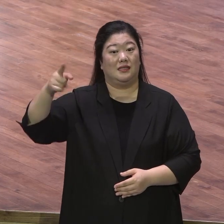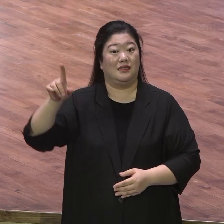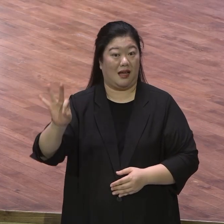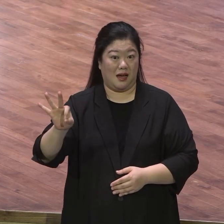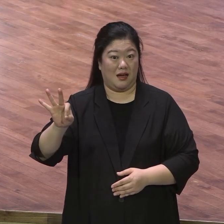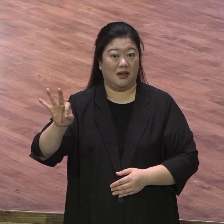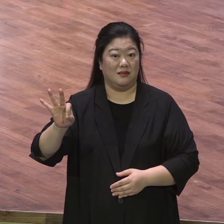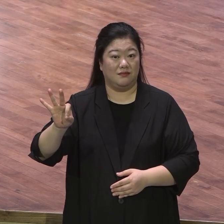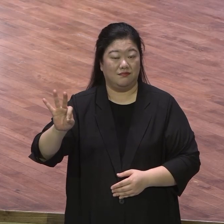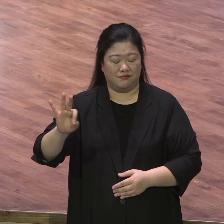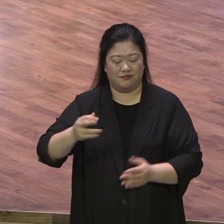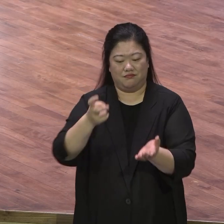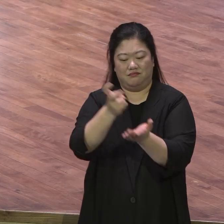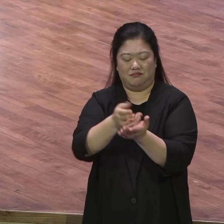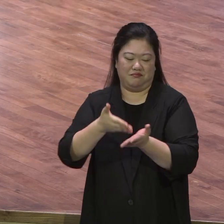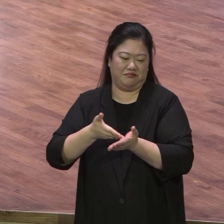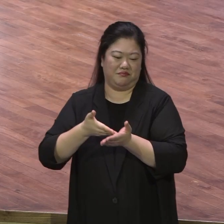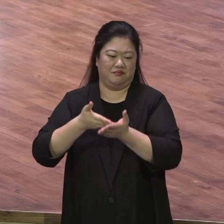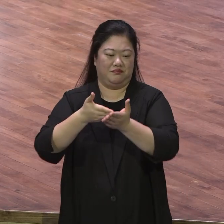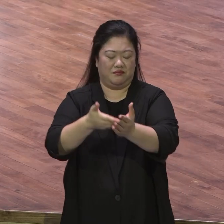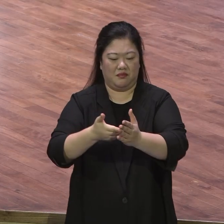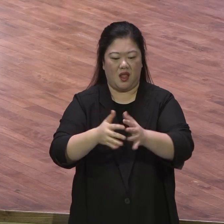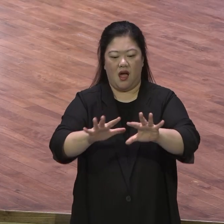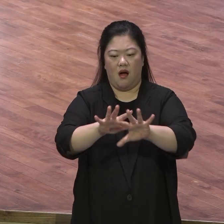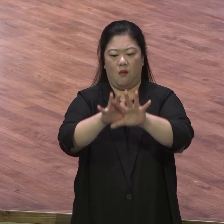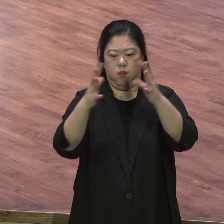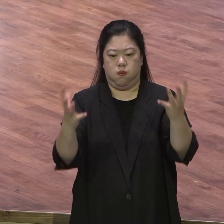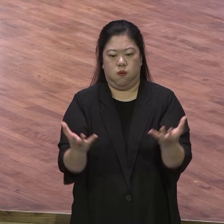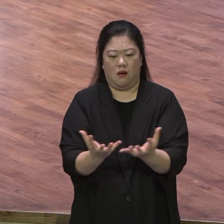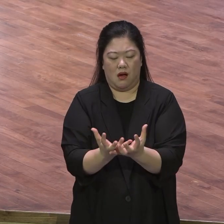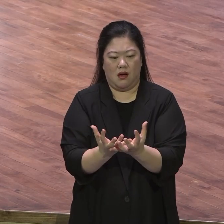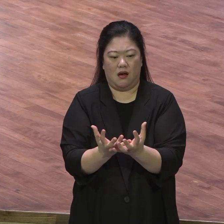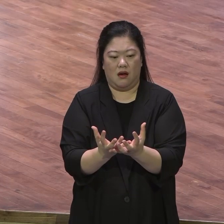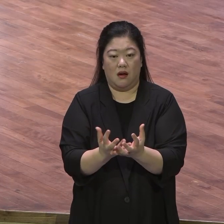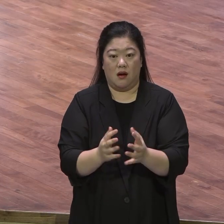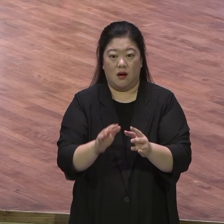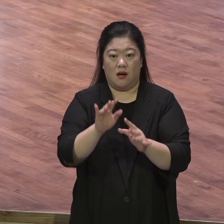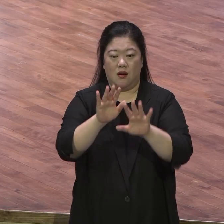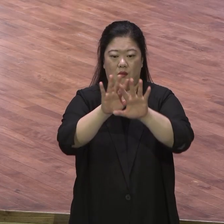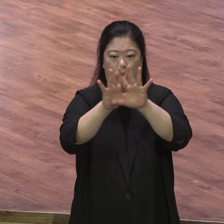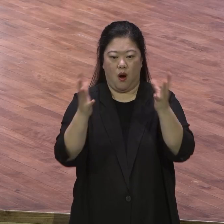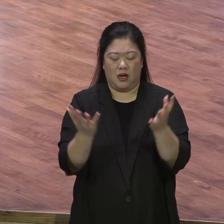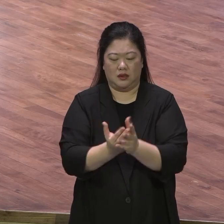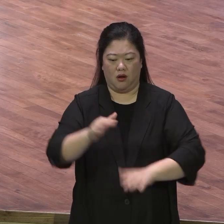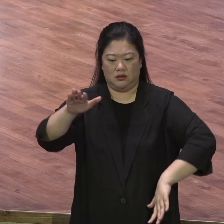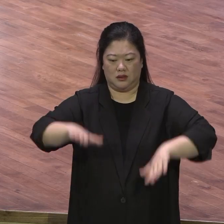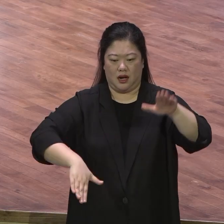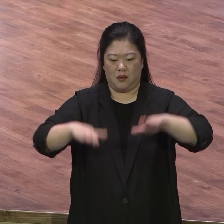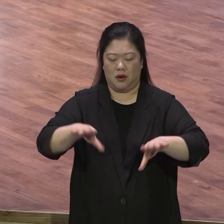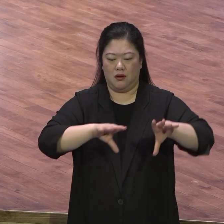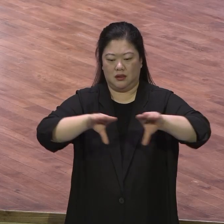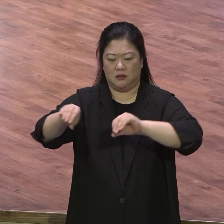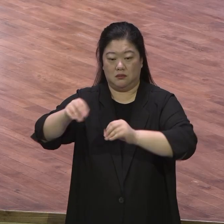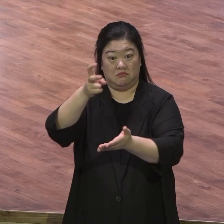발휘해서 그 법을 통과시키려고 하고 있습니다 포괄적 차별금지법